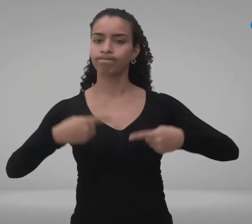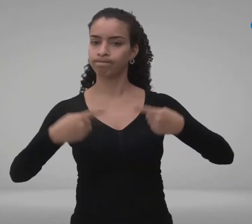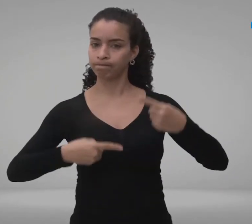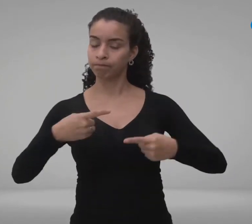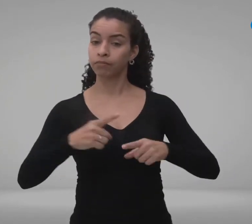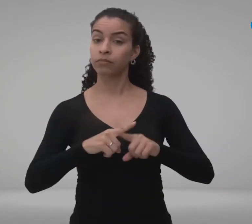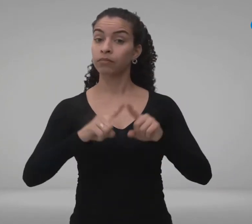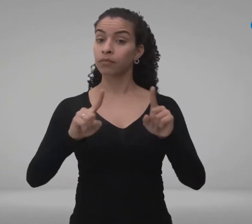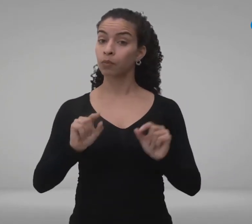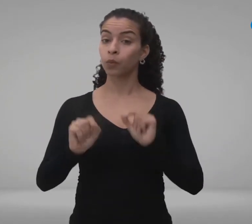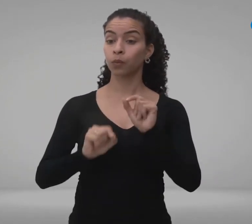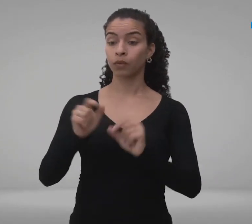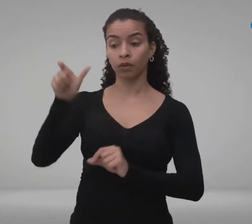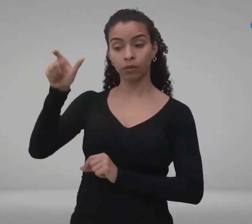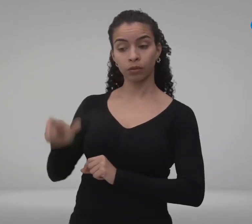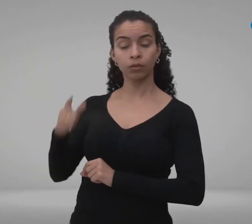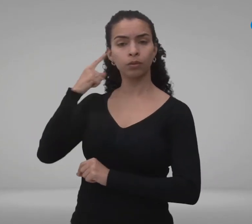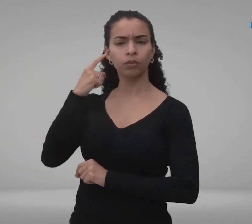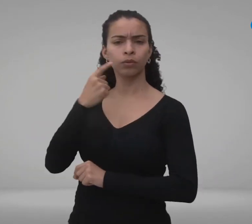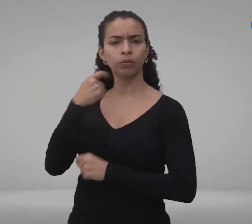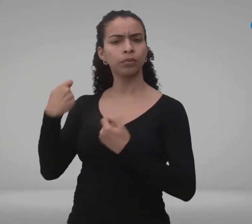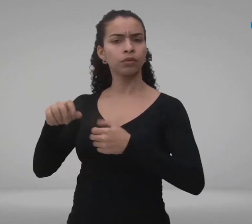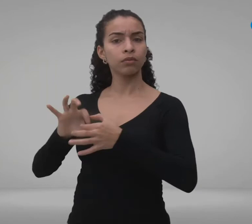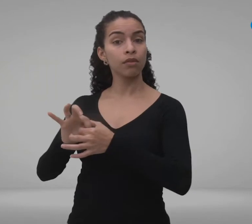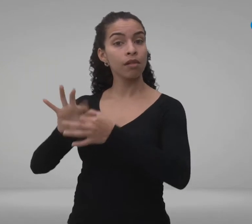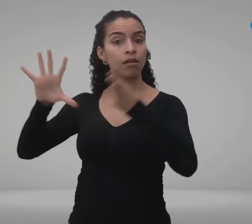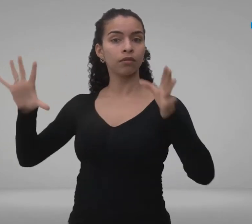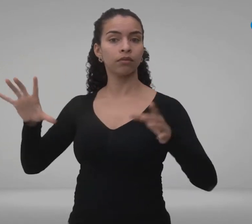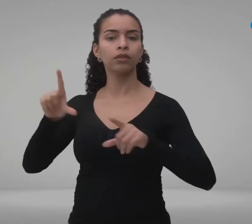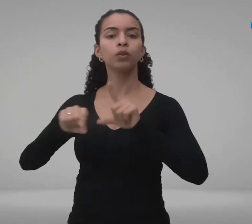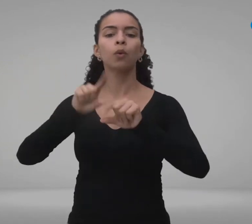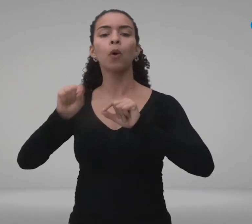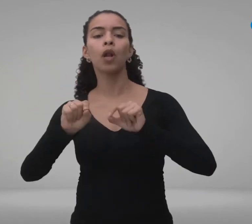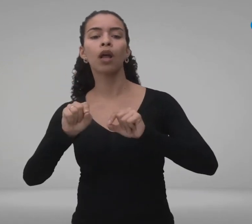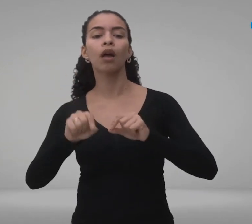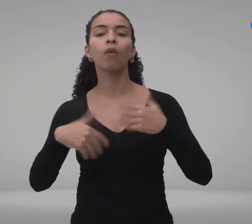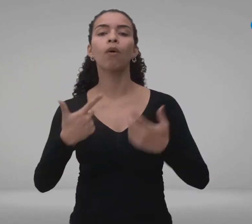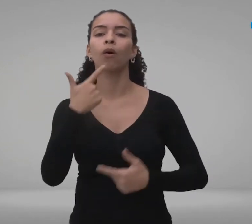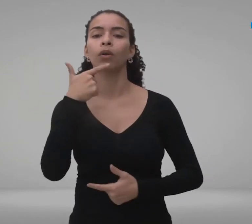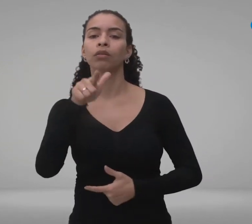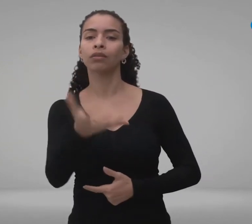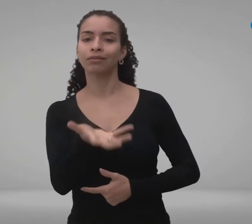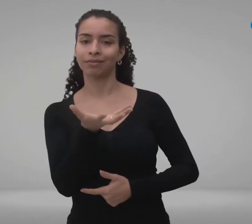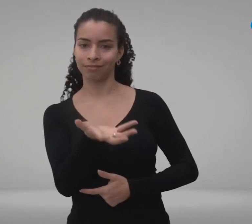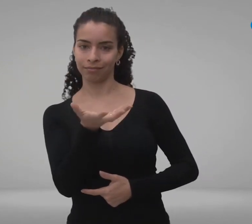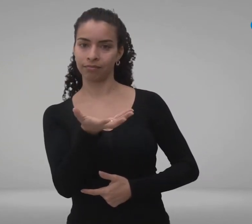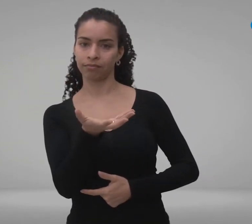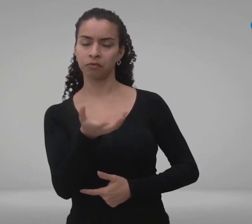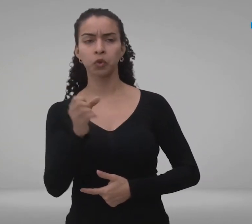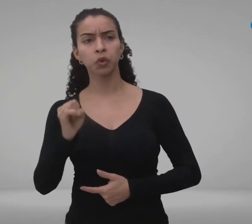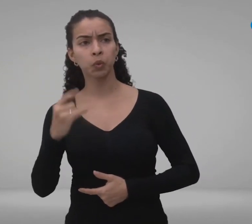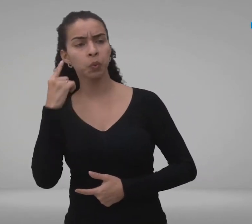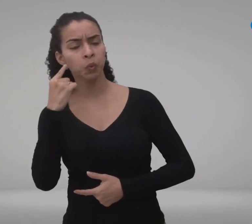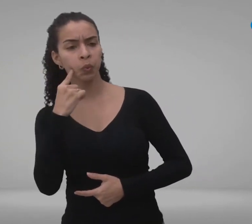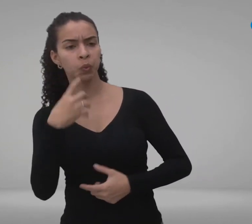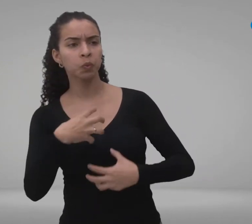o surdo ele deve ter a liberdade de escolher qual língua ele quer utilizar. Então, se ele sente a necessidade de